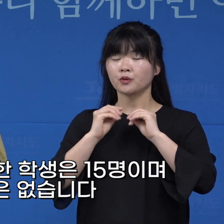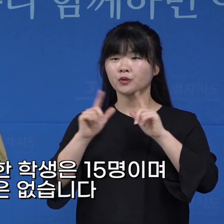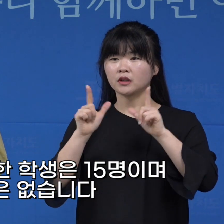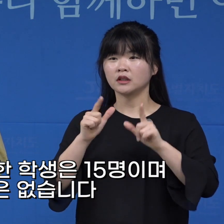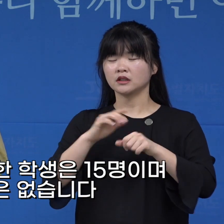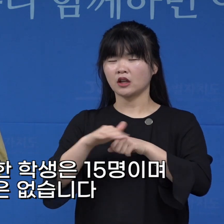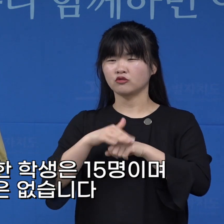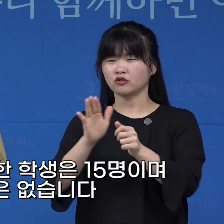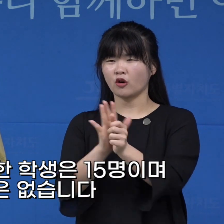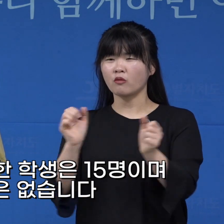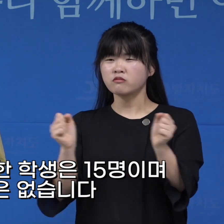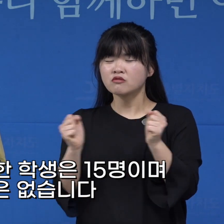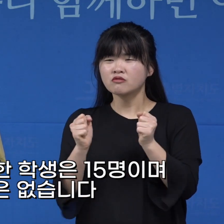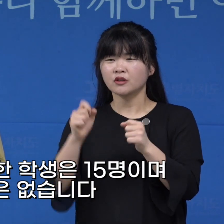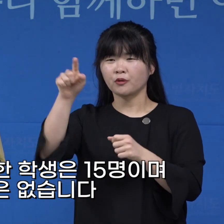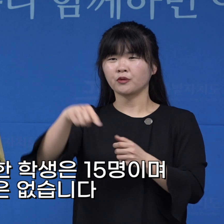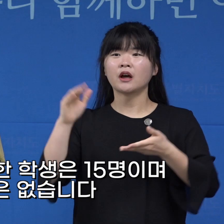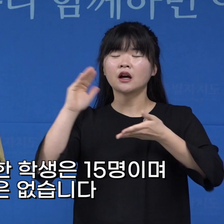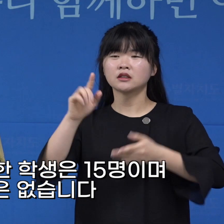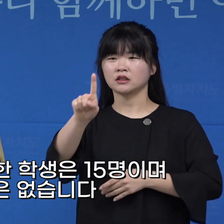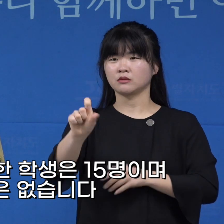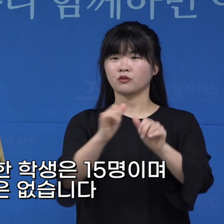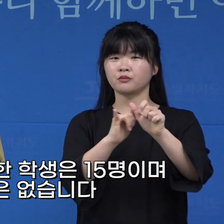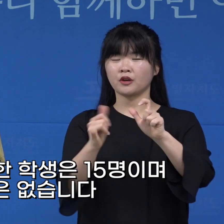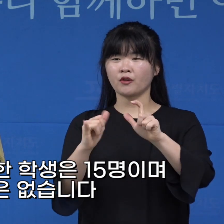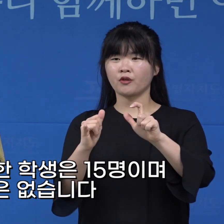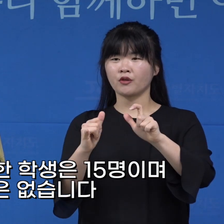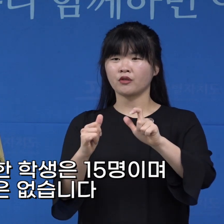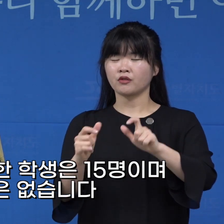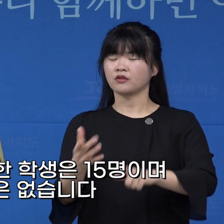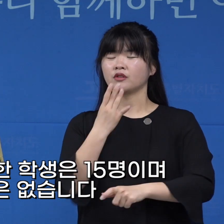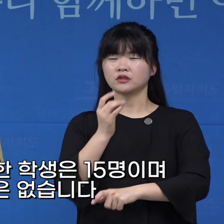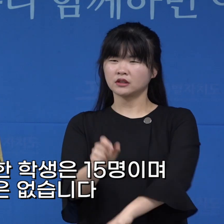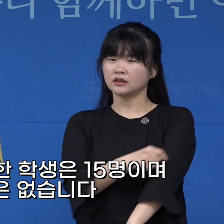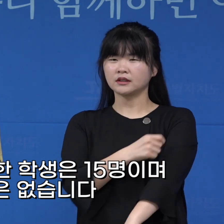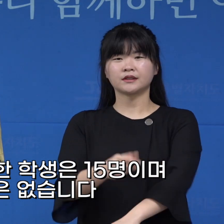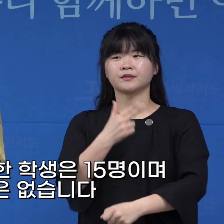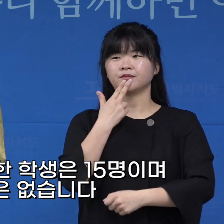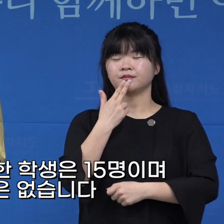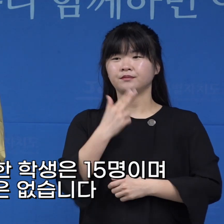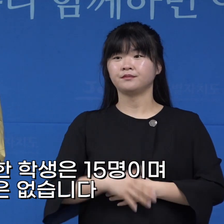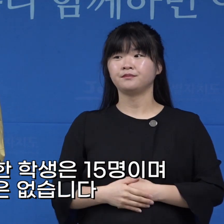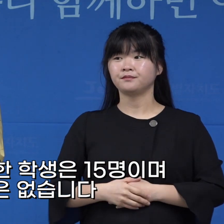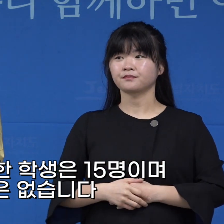대구 경북에서 입도한 학생은 15명인데 역시 특이사항이 없습니다.